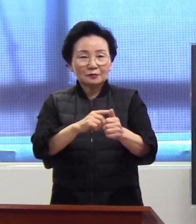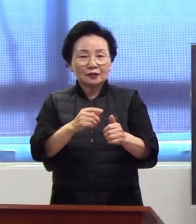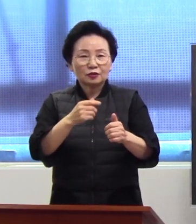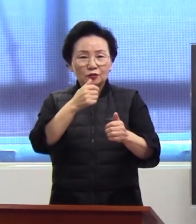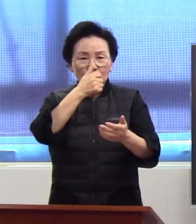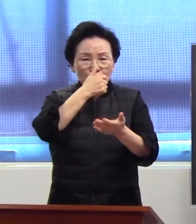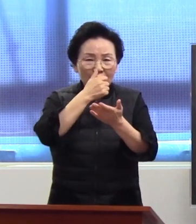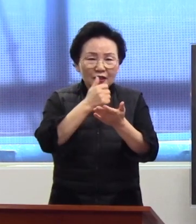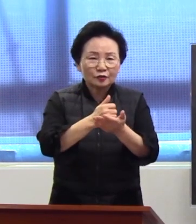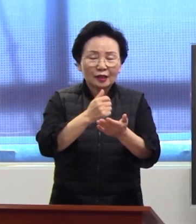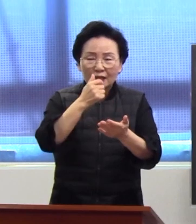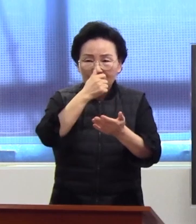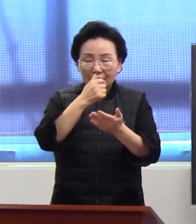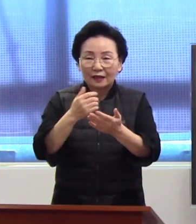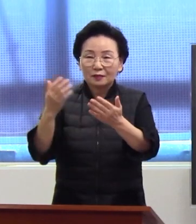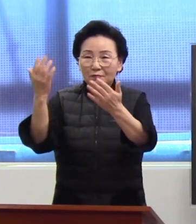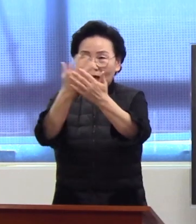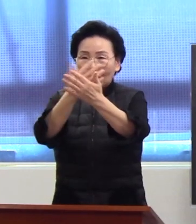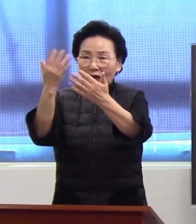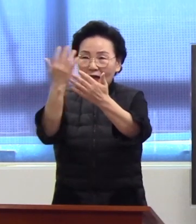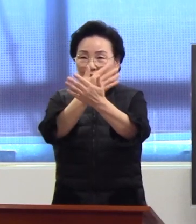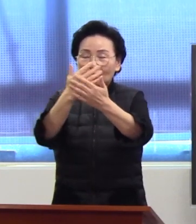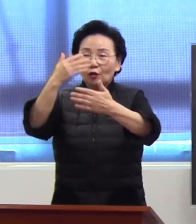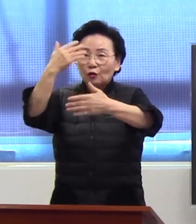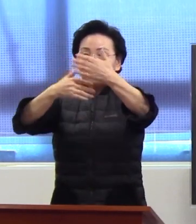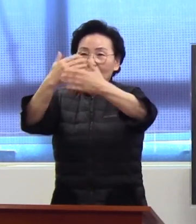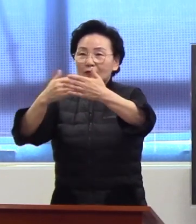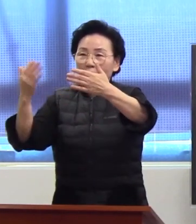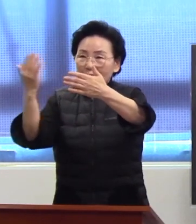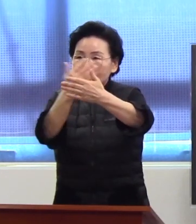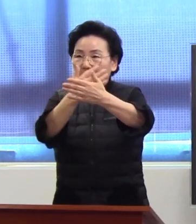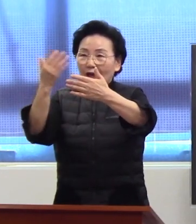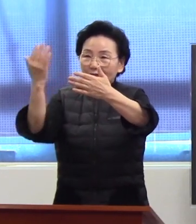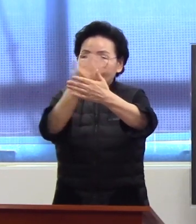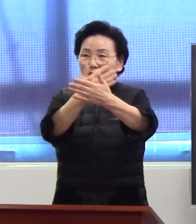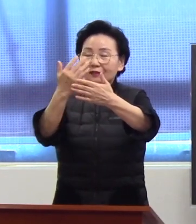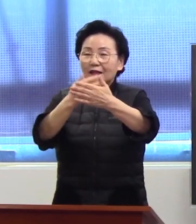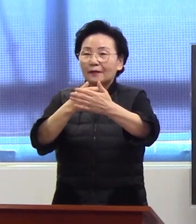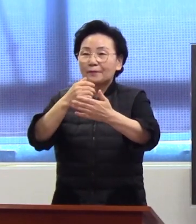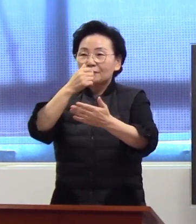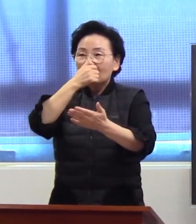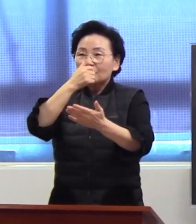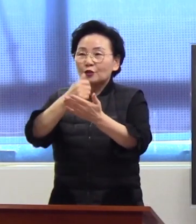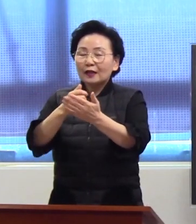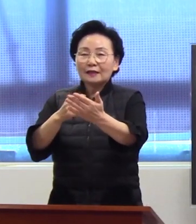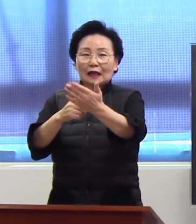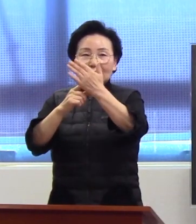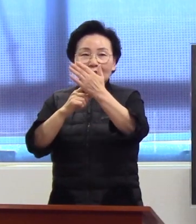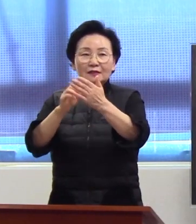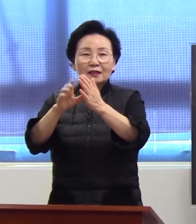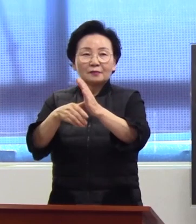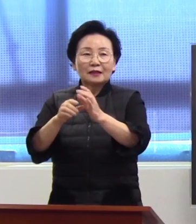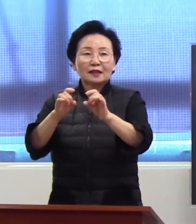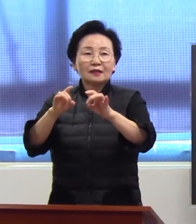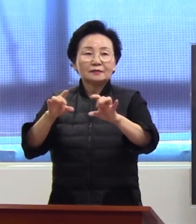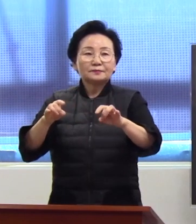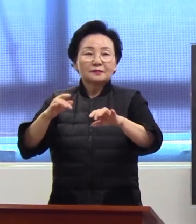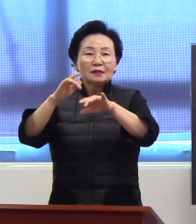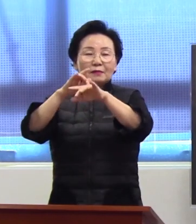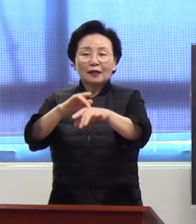남자 막 이게 화면이 막 지나가니까 죄가 나타날 때마다